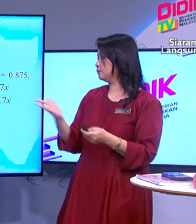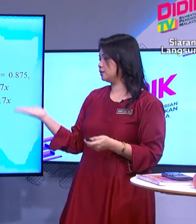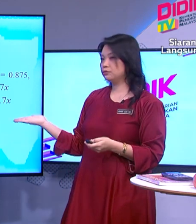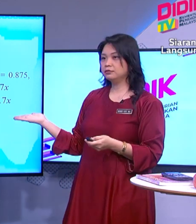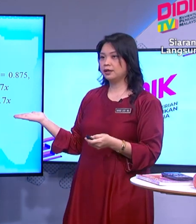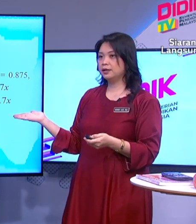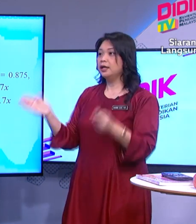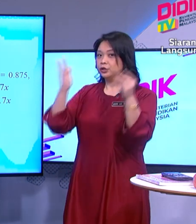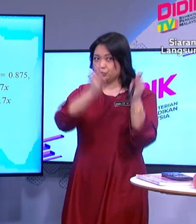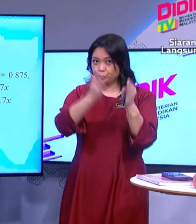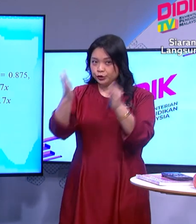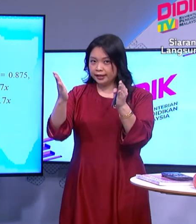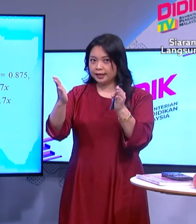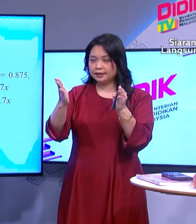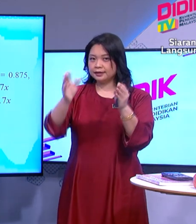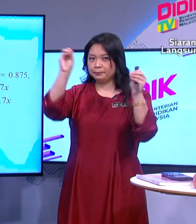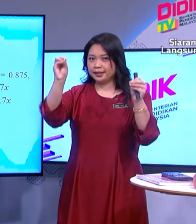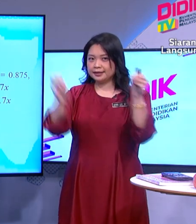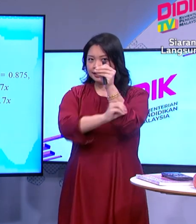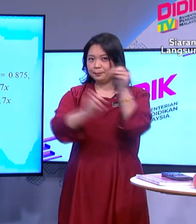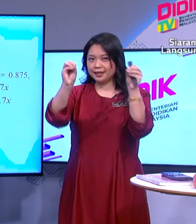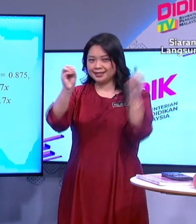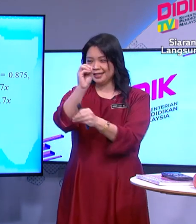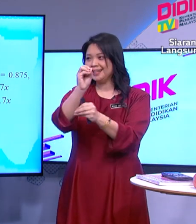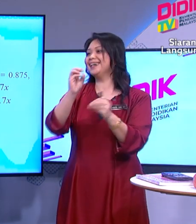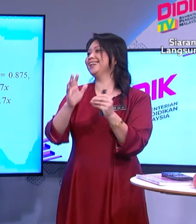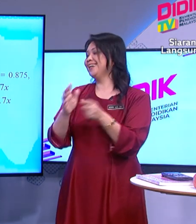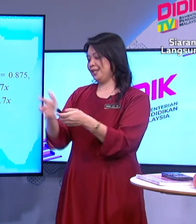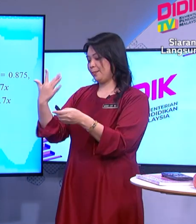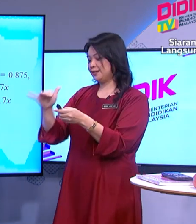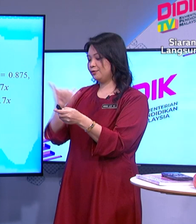Hai pastu susun dia pindah sini Pindah sini Lepas